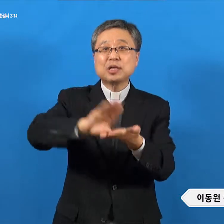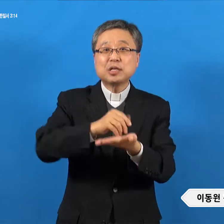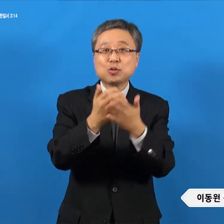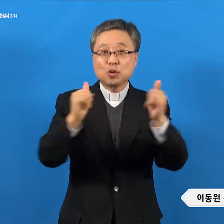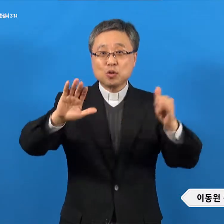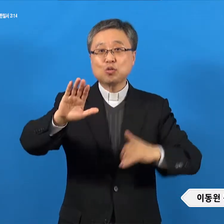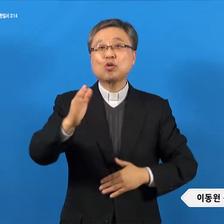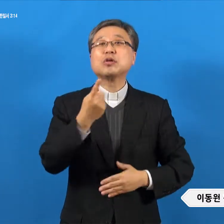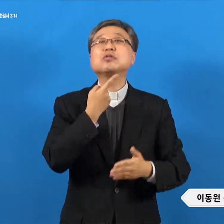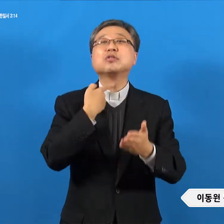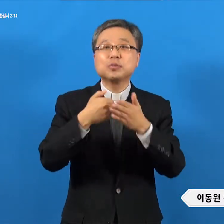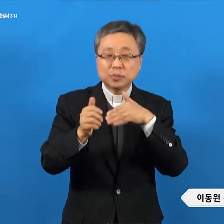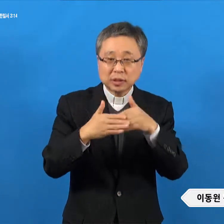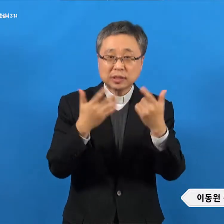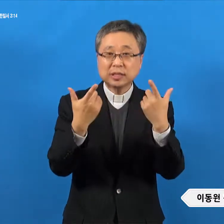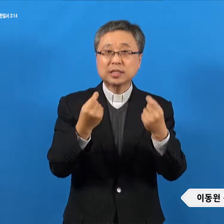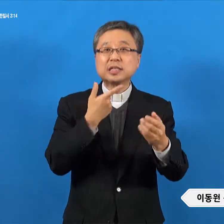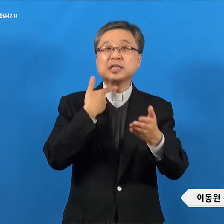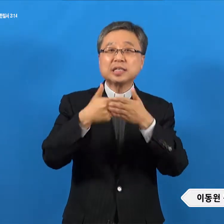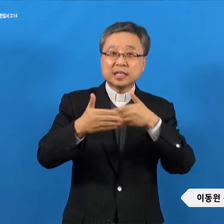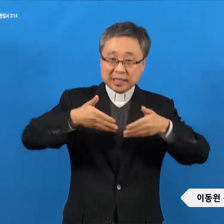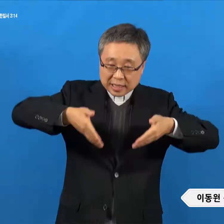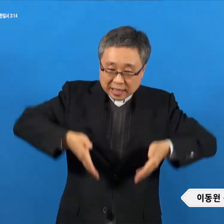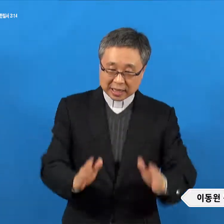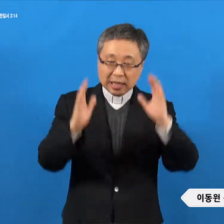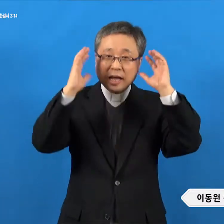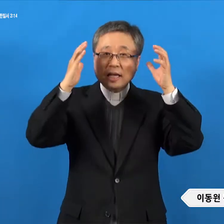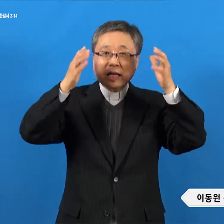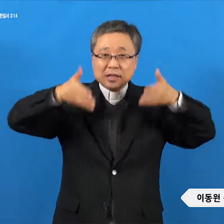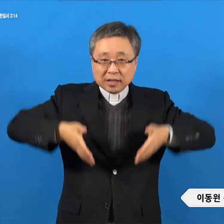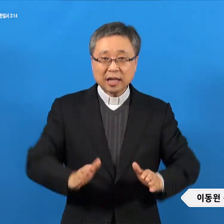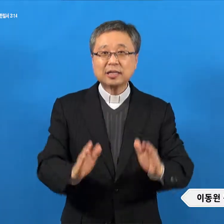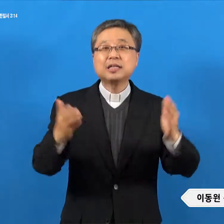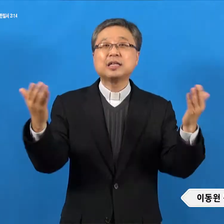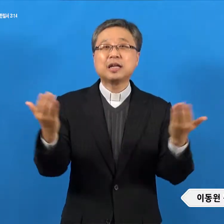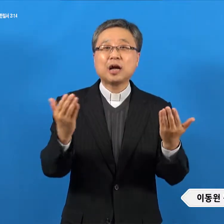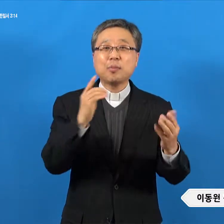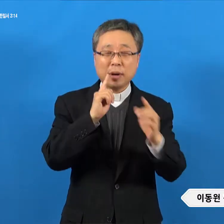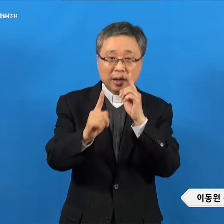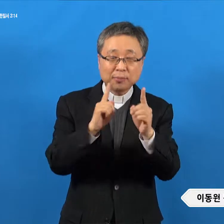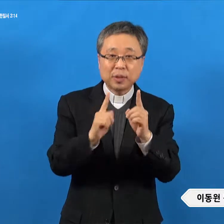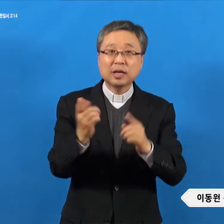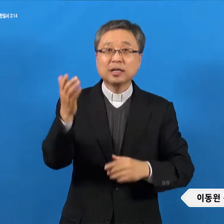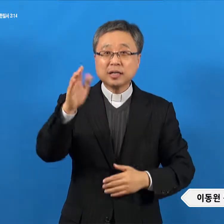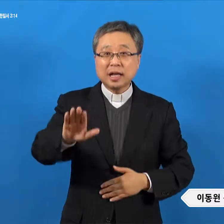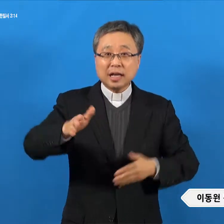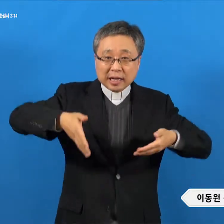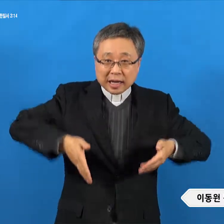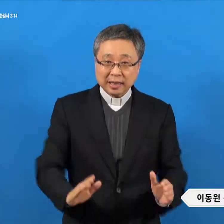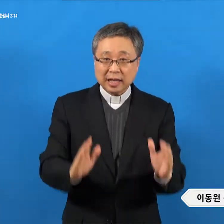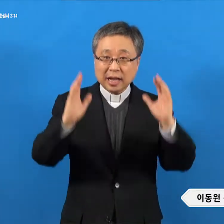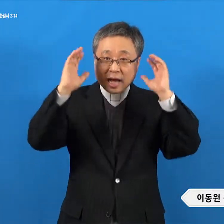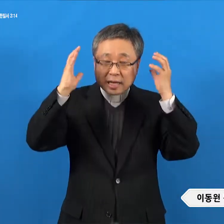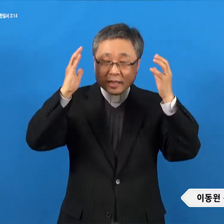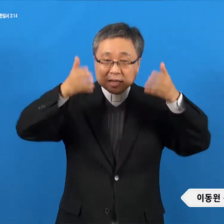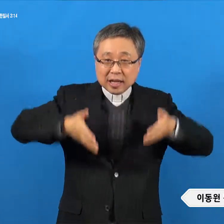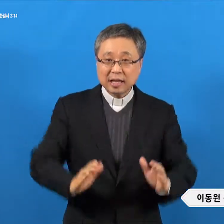되는 경험, 그 경험을 갓난아기가 태어나는 것이다 이렇게 말합니다. 그러나 갓난아이는 태어나는